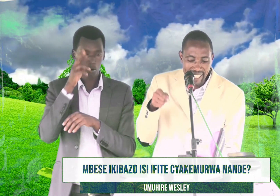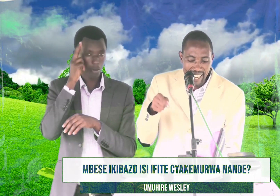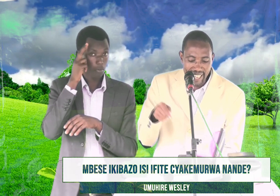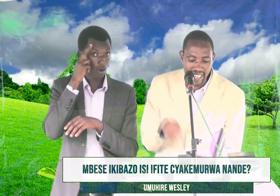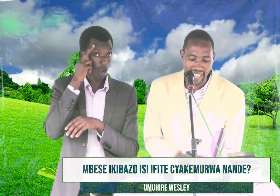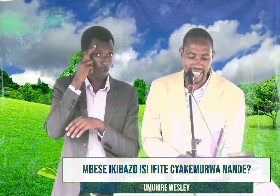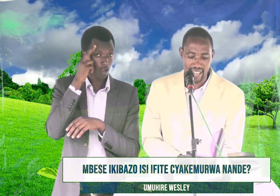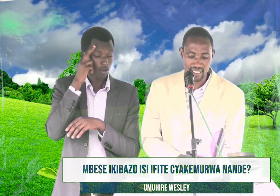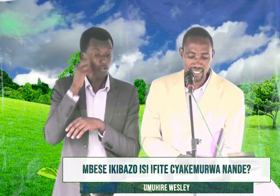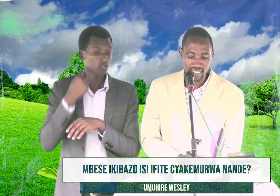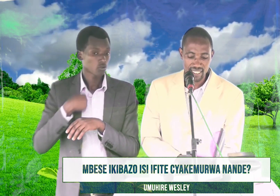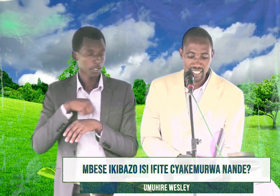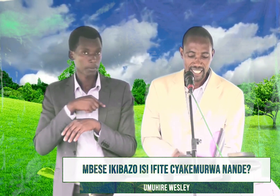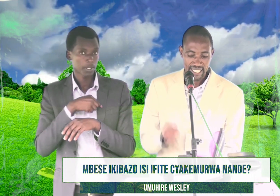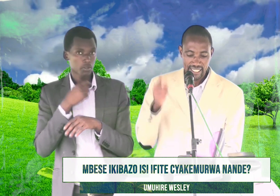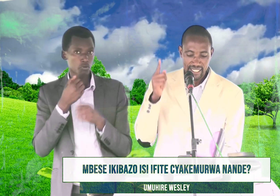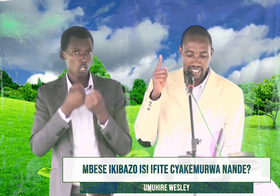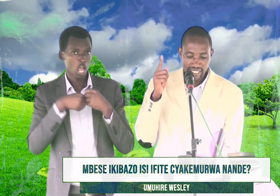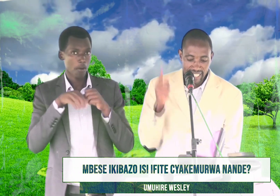tutari interenganya.